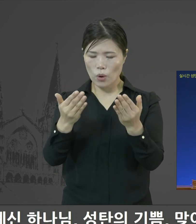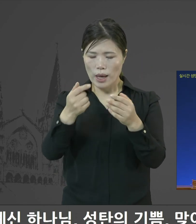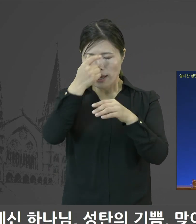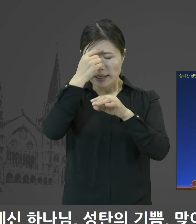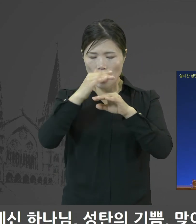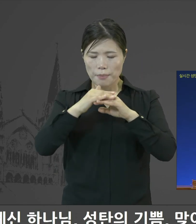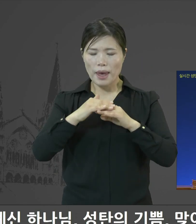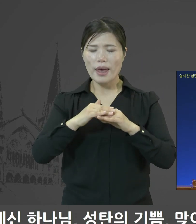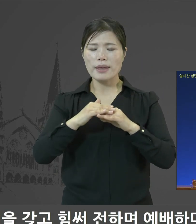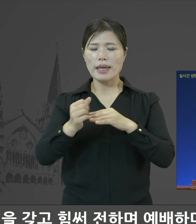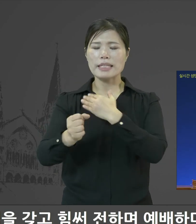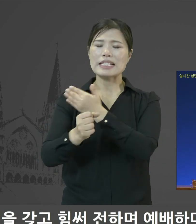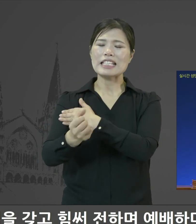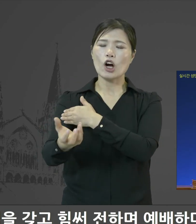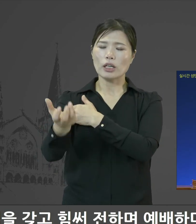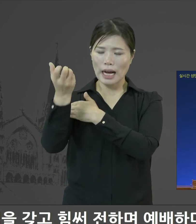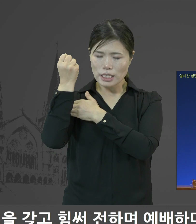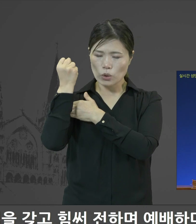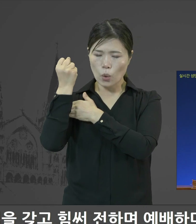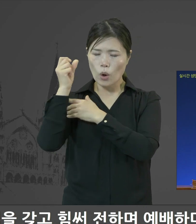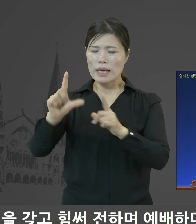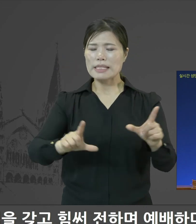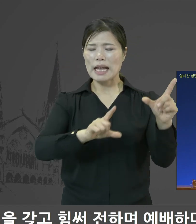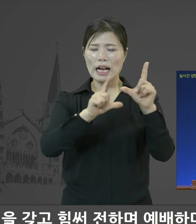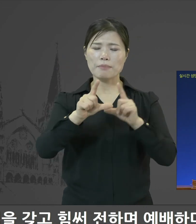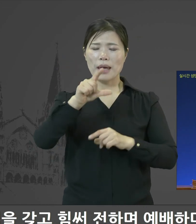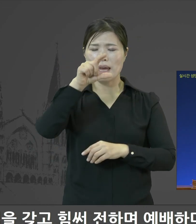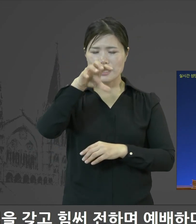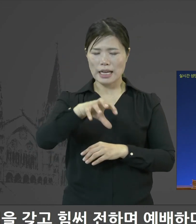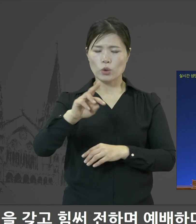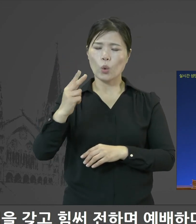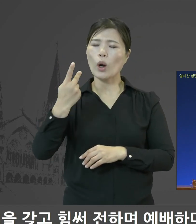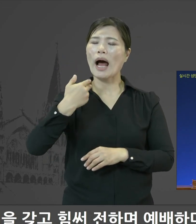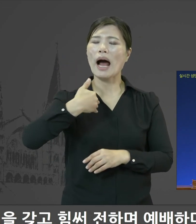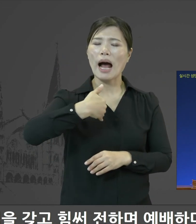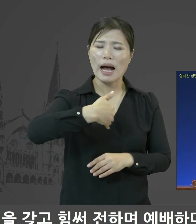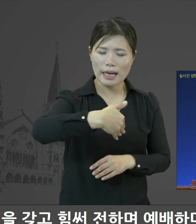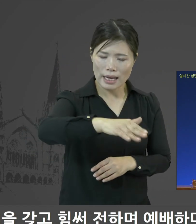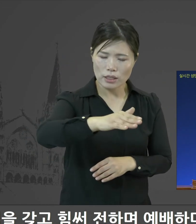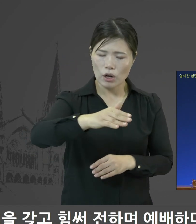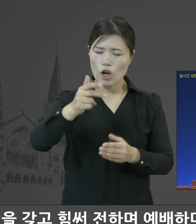다시 삶의 자리로 돌아가서 삶의 예배 잘 드릴 수 있도록 우리와 다음